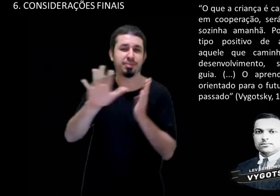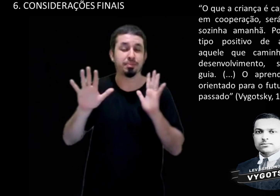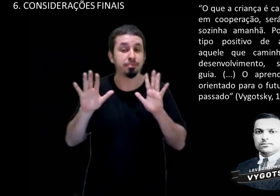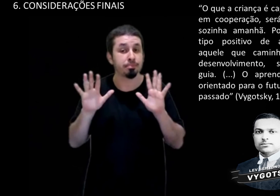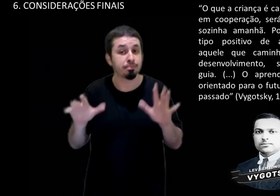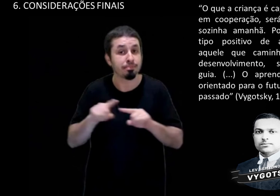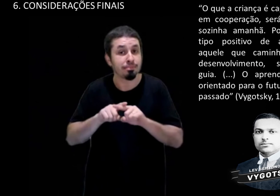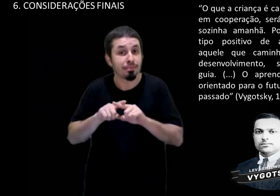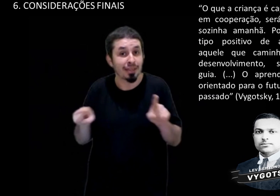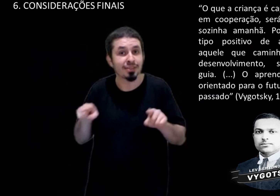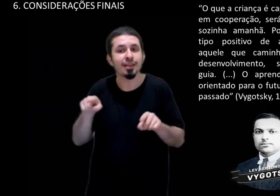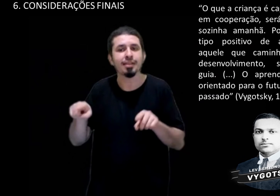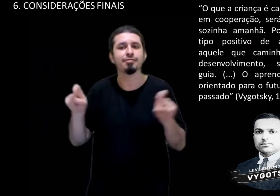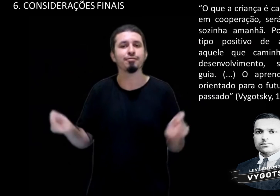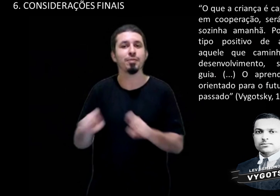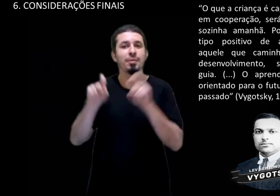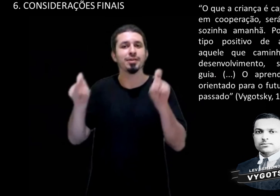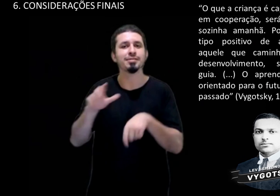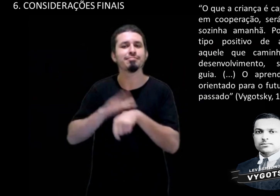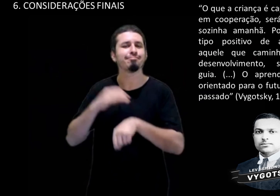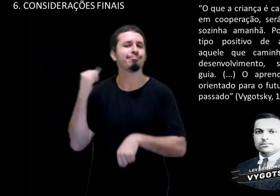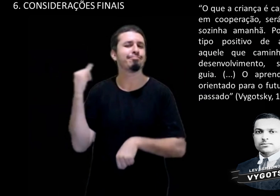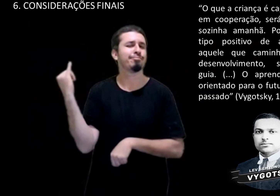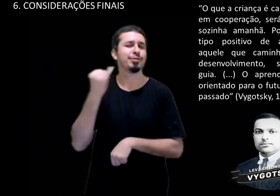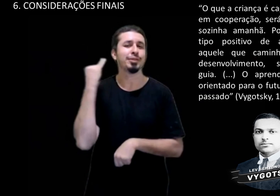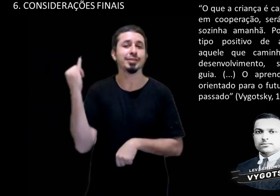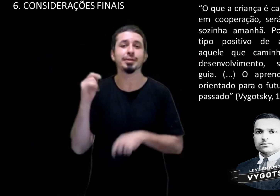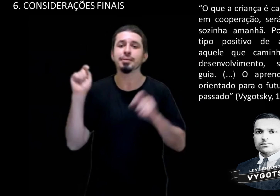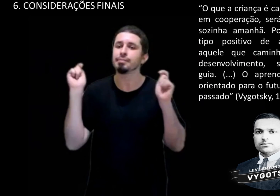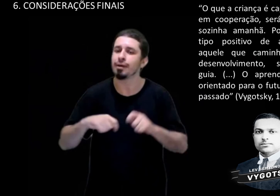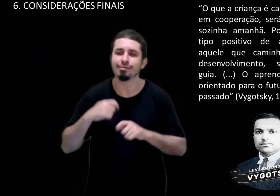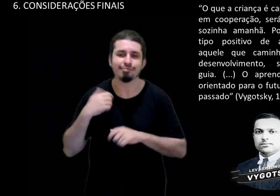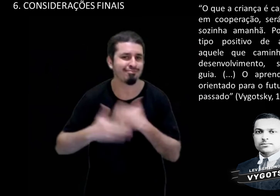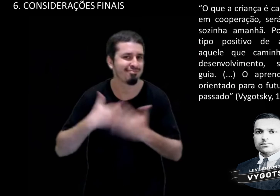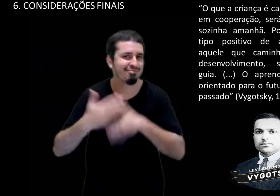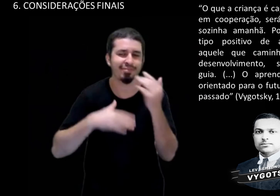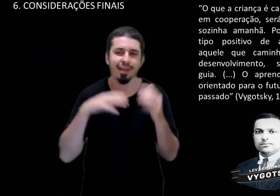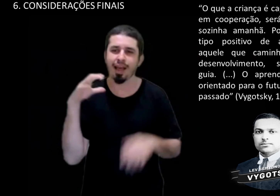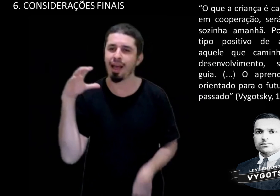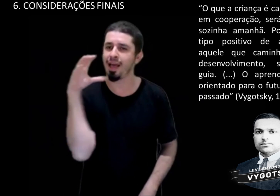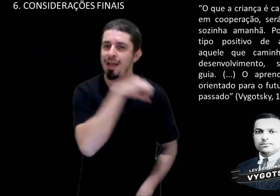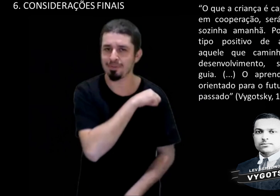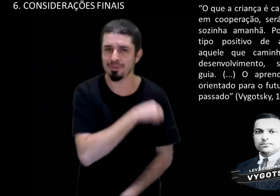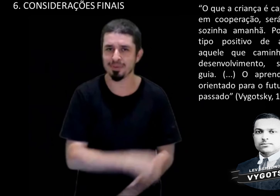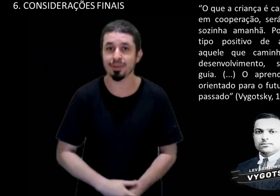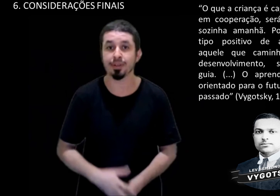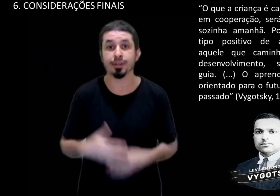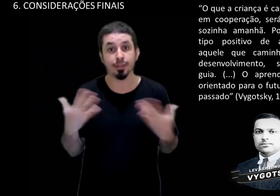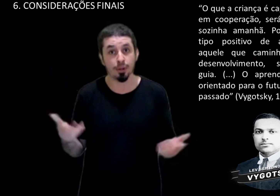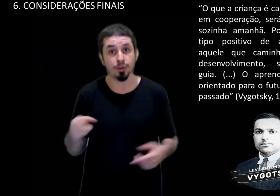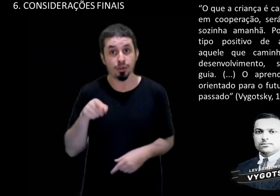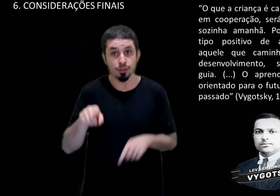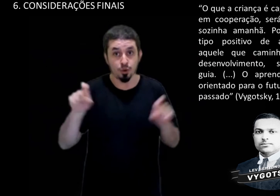Entre as novas tecnologias, o computador ocupa um lugar de destaque pelo poder de processamento de informação que